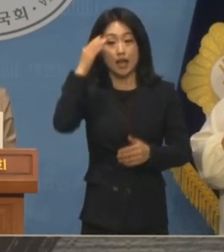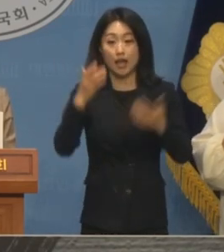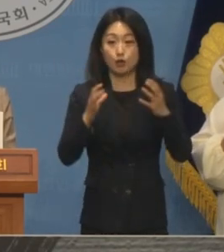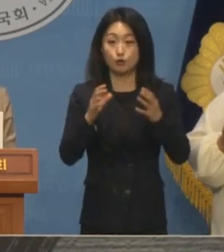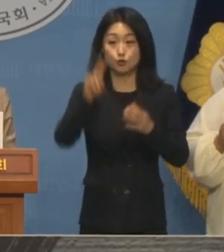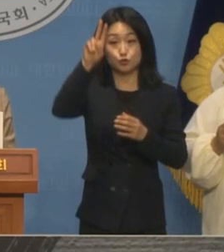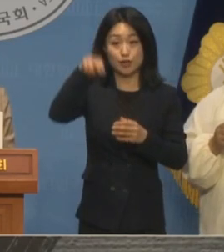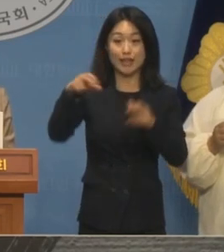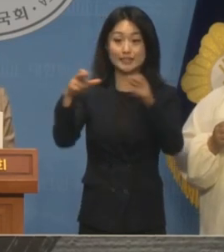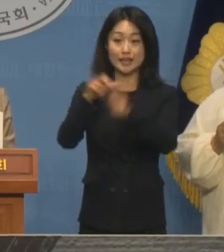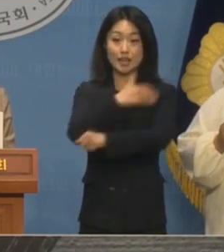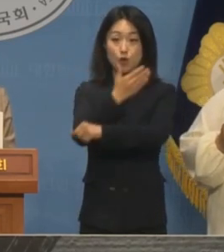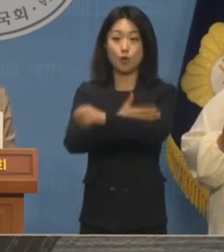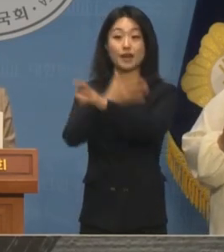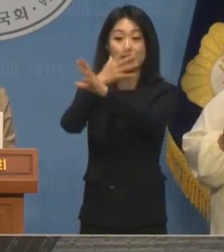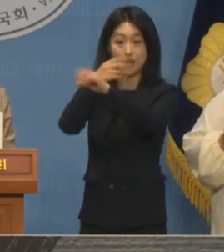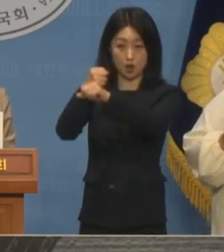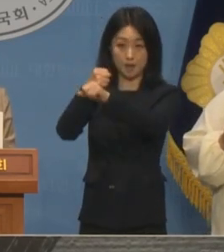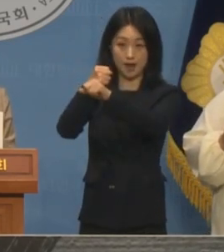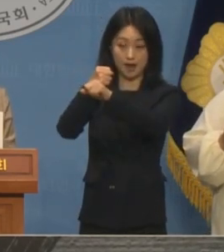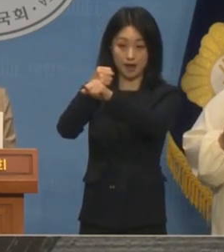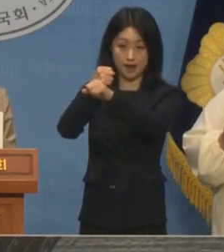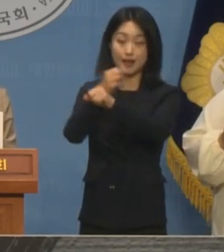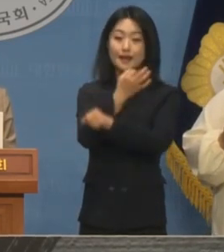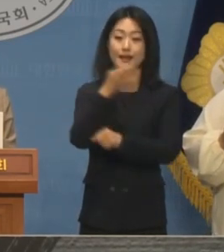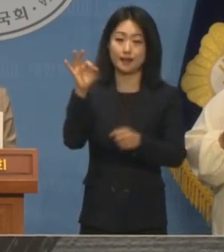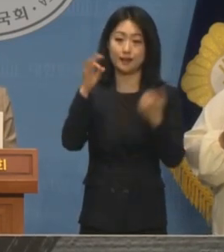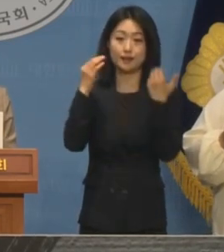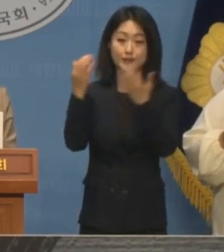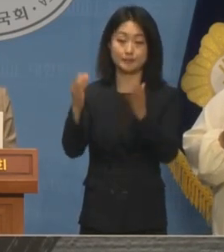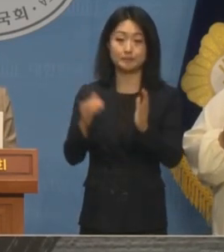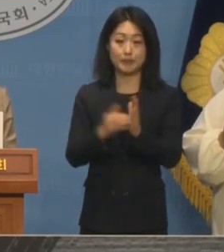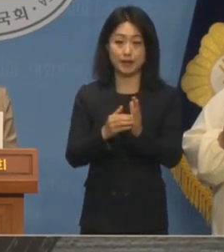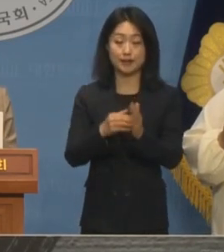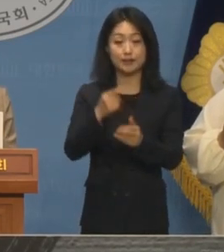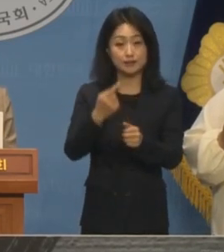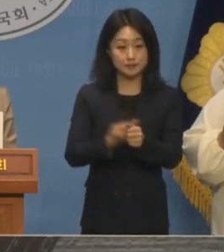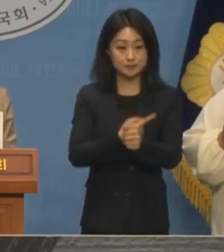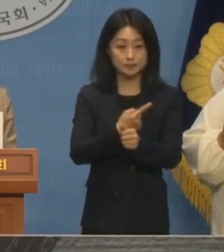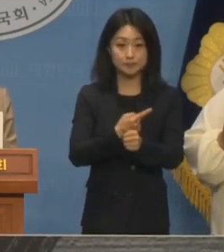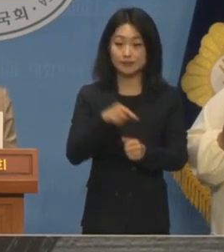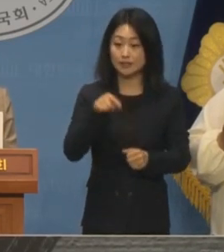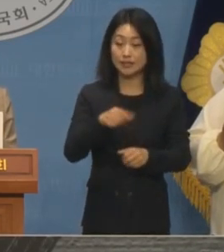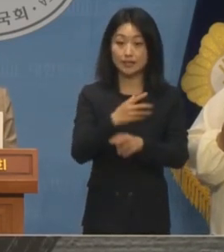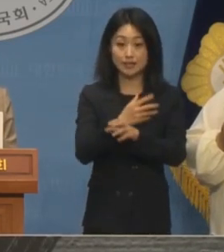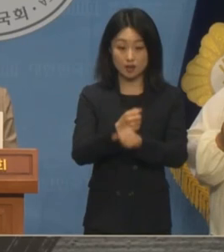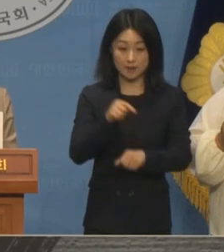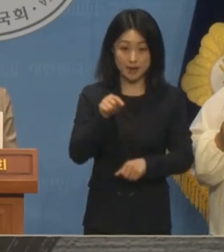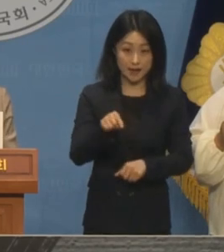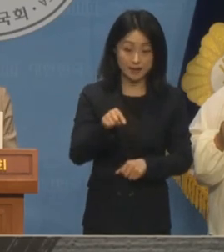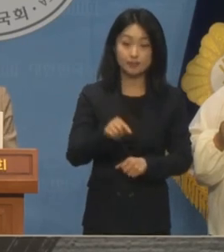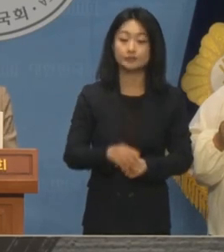대한민국은 유엔 장애인 권리 협약을 비준한 국가입니다. 그렇기에 본 협약은